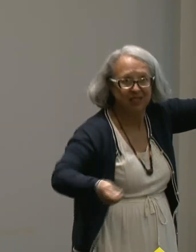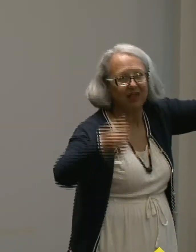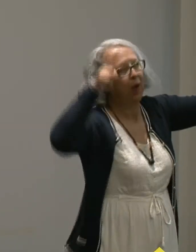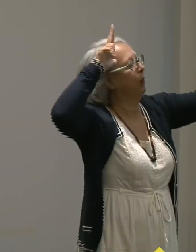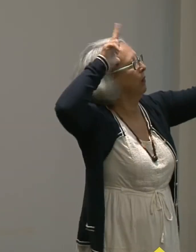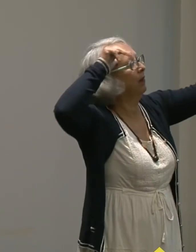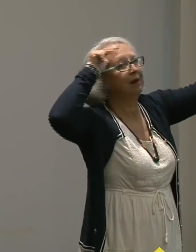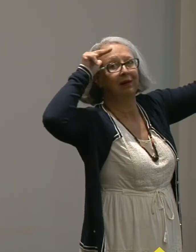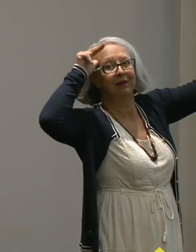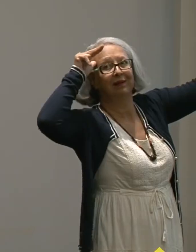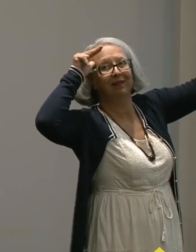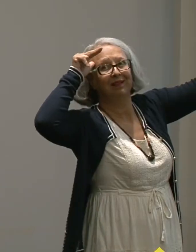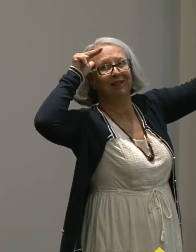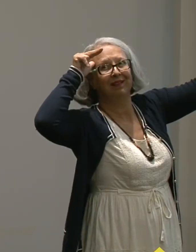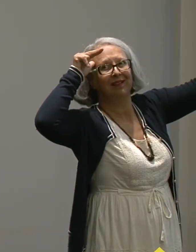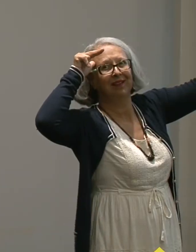Guarani, que é esse sinal.